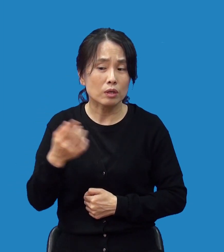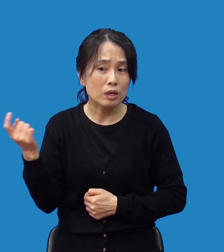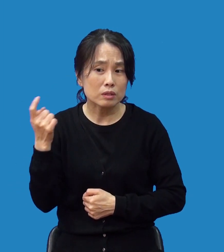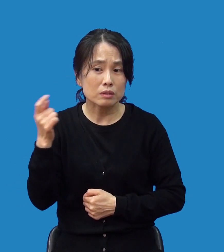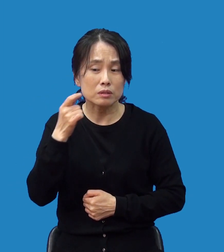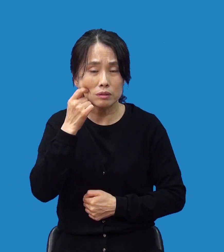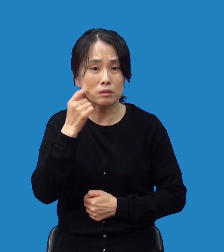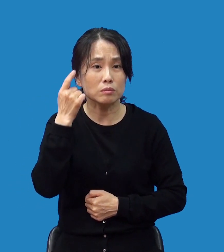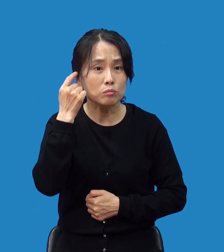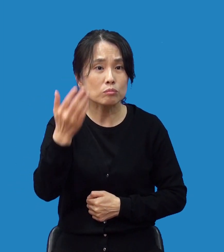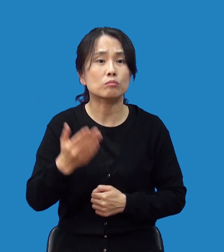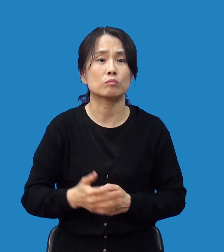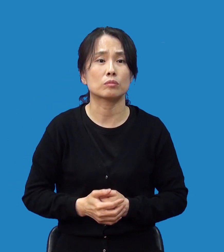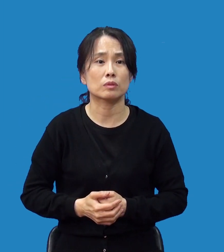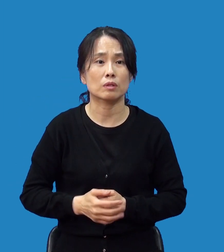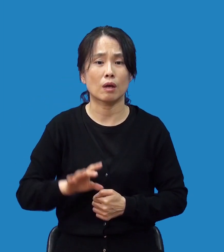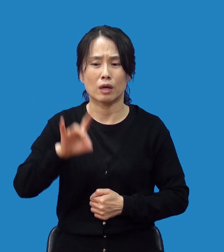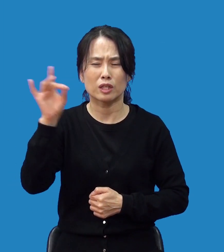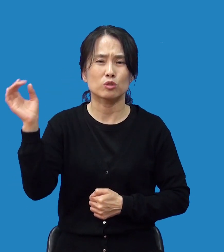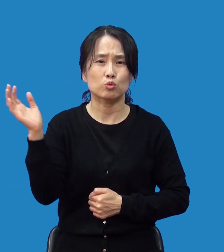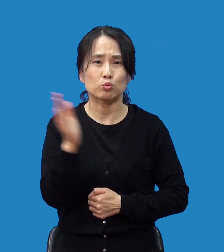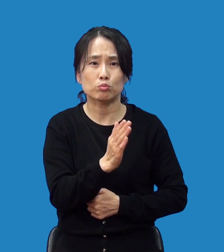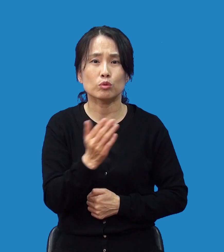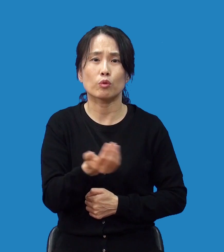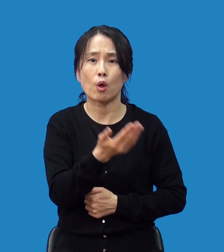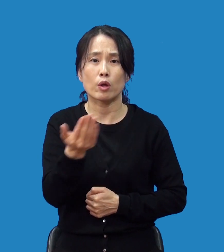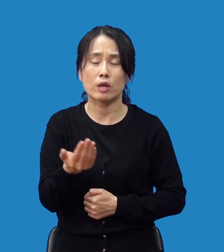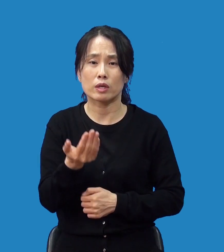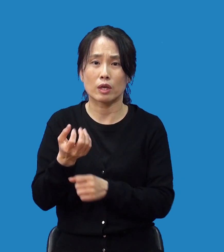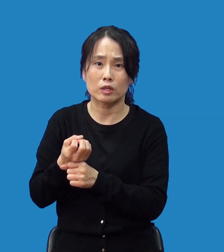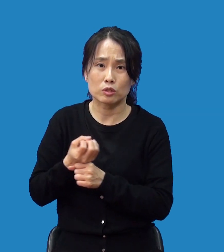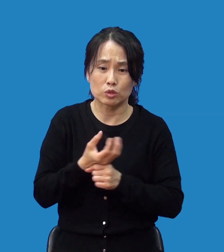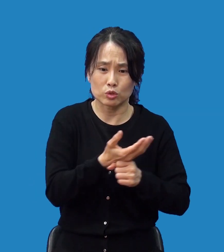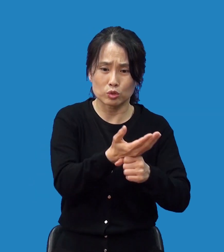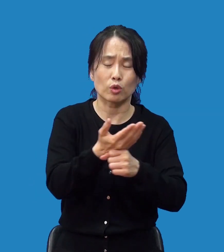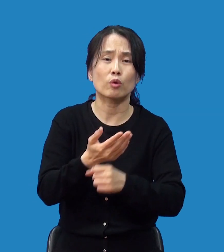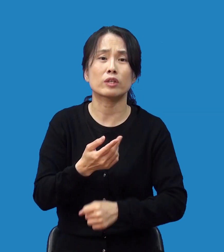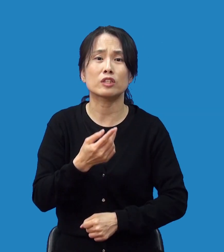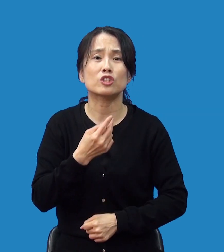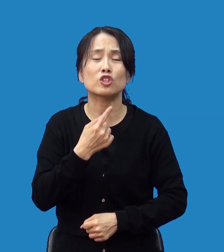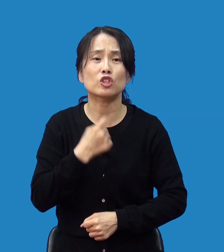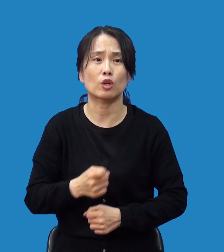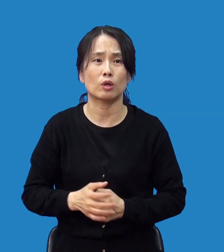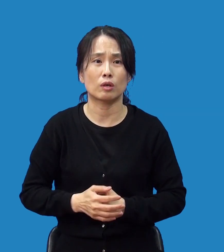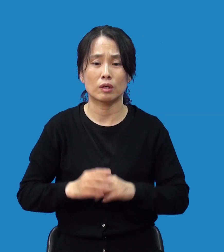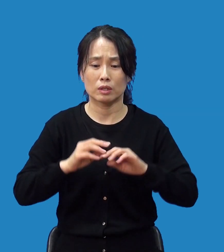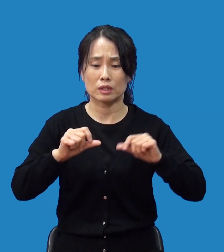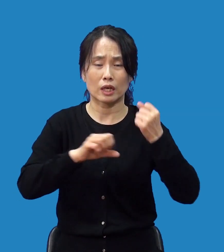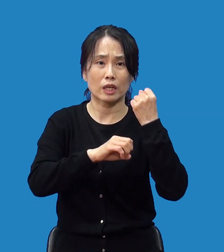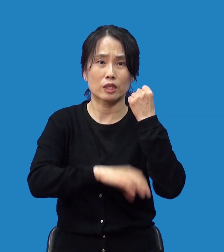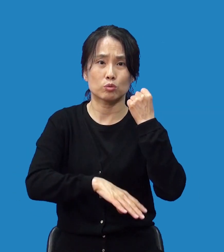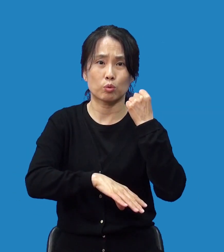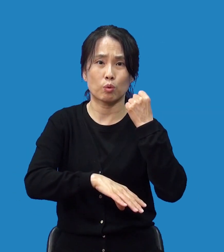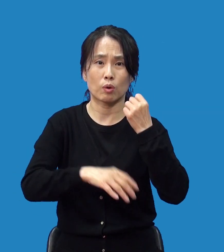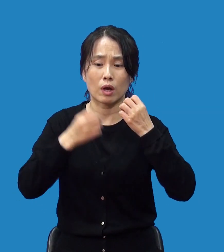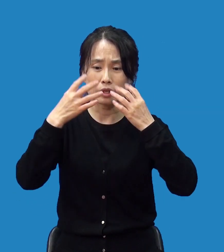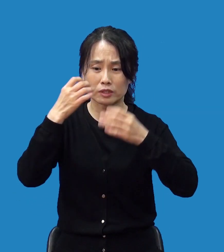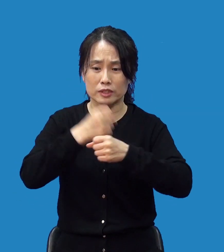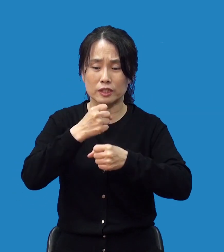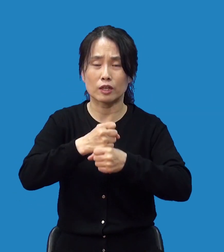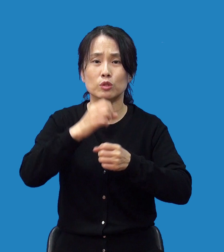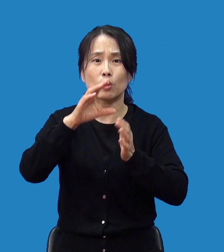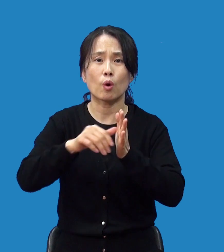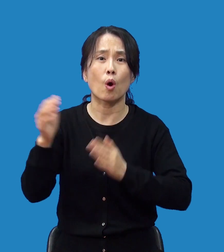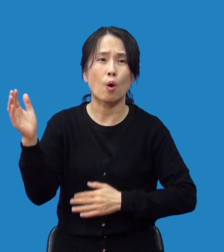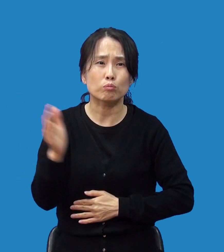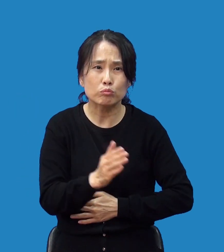듣지 못하였느냐? 태초부터 너희에게 전하지 아니하였느냐? 땅의 기초가 창조될